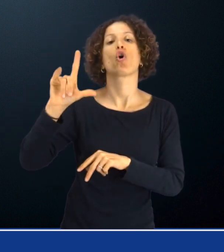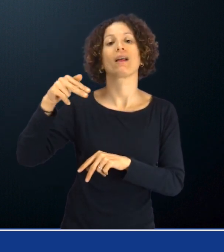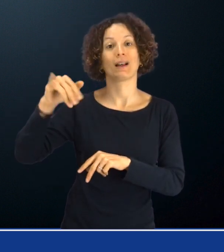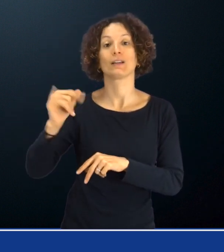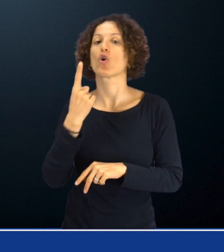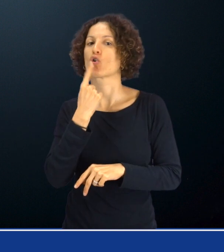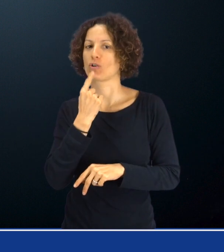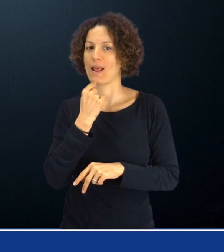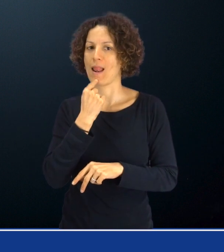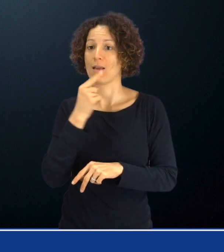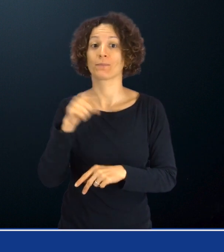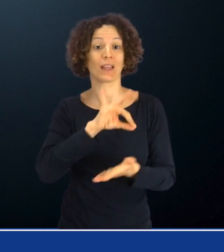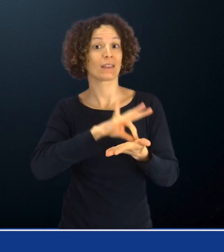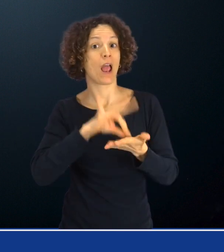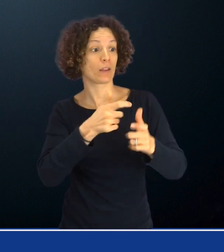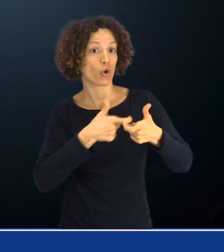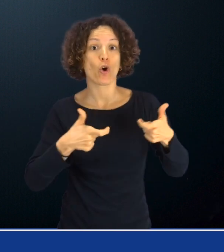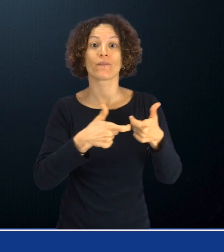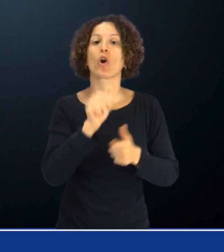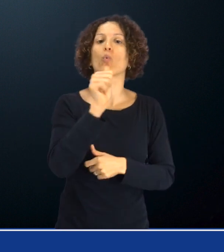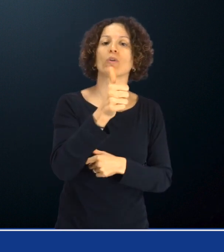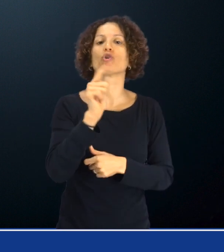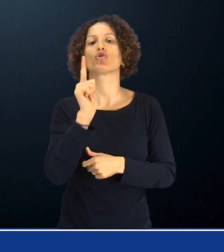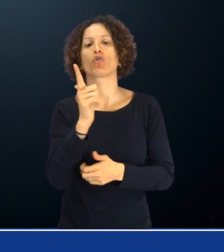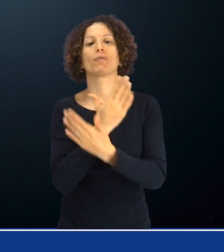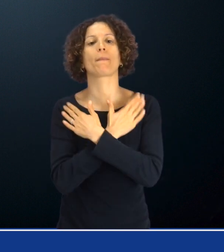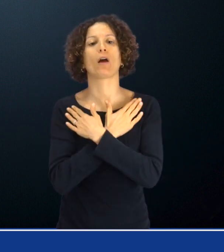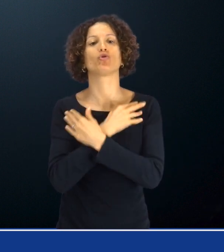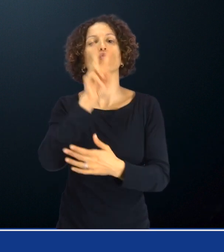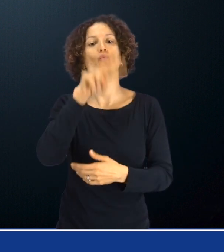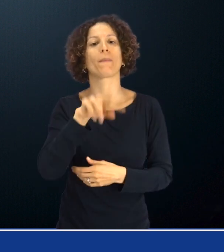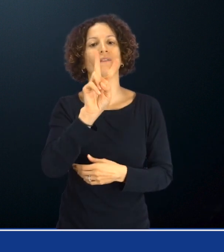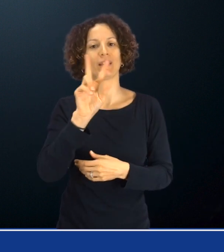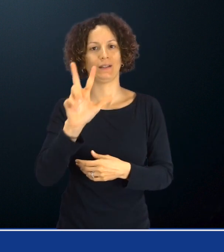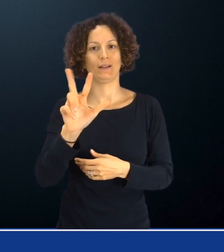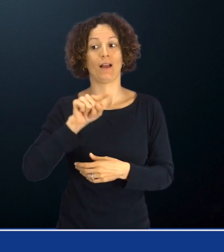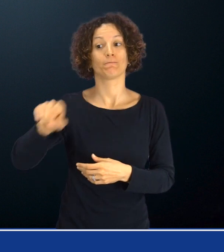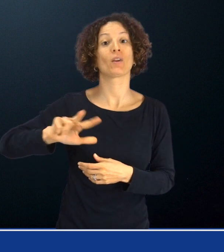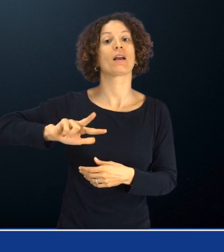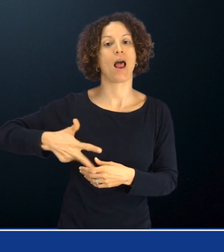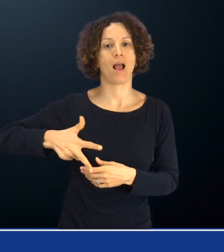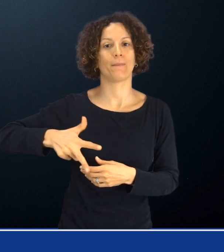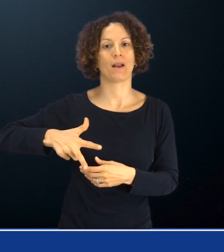Ottolini si svolgerà l'undici e il 12 maggio 2023 presso il Centro Congressi